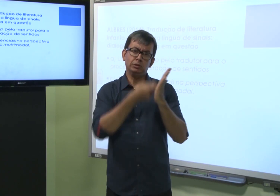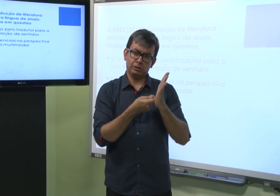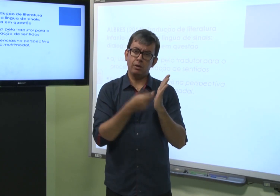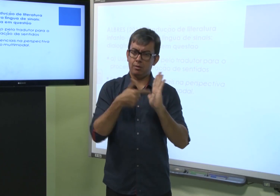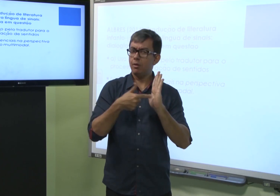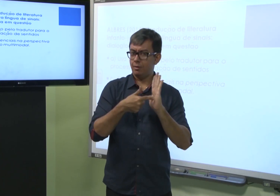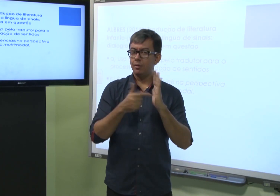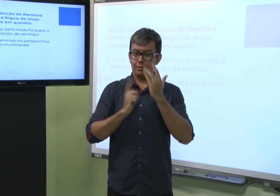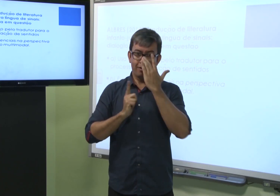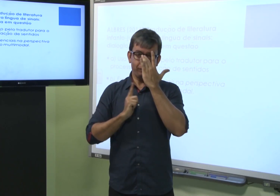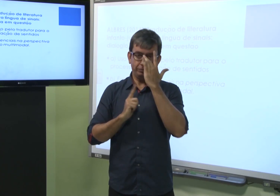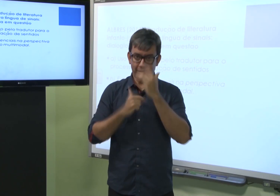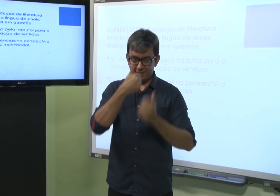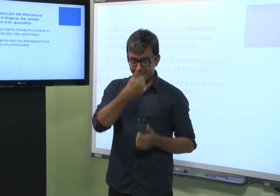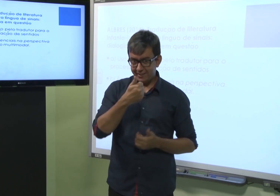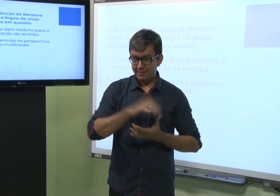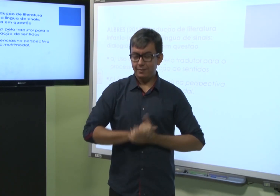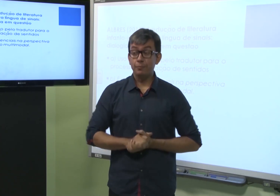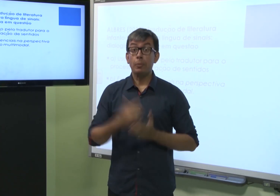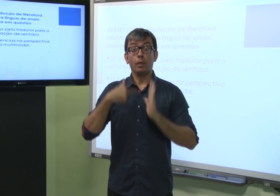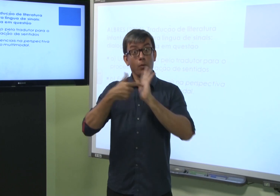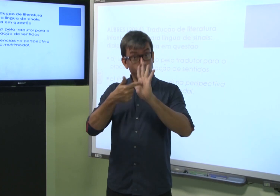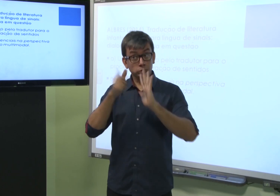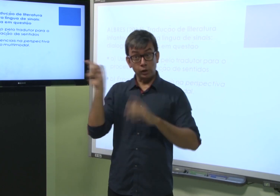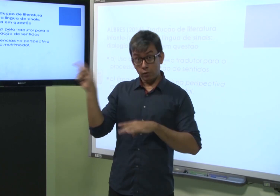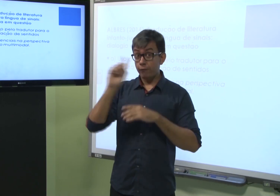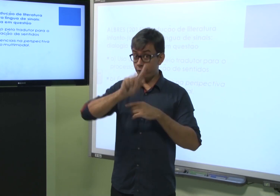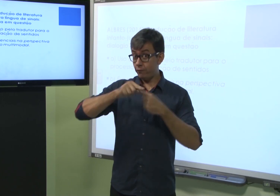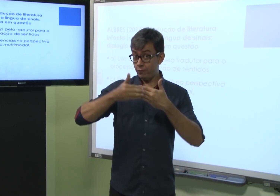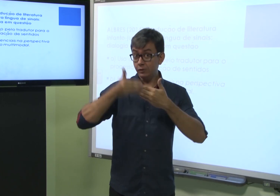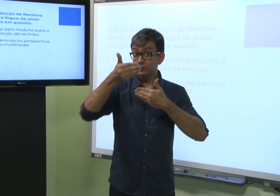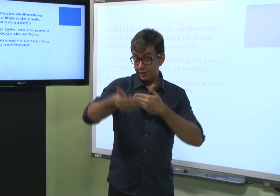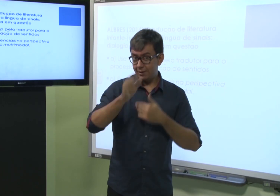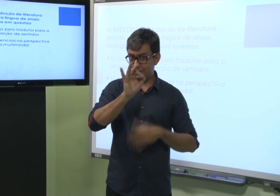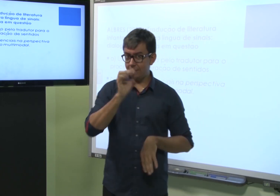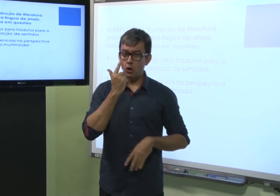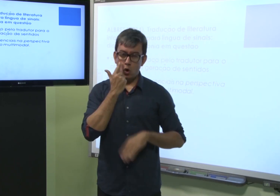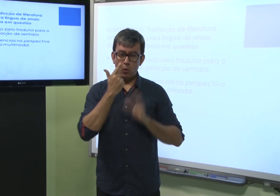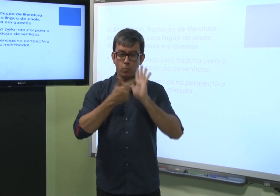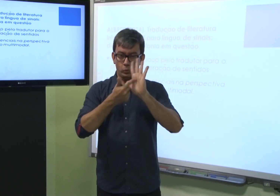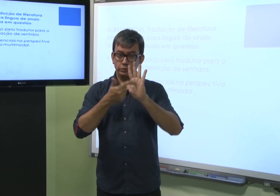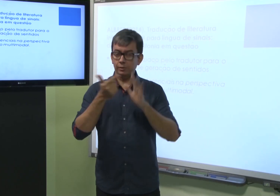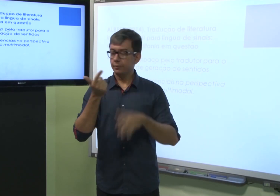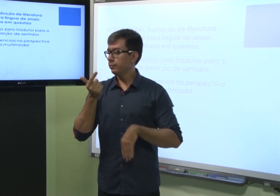a isso. E eu também vou mostrar para vocês um pouco mais adiante.